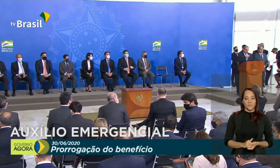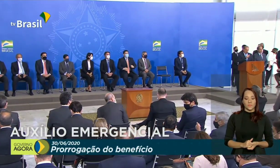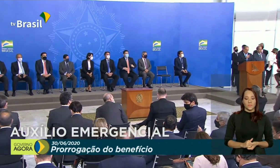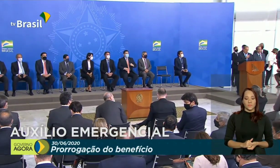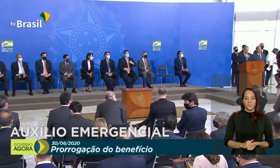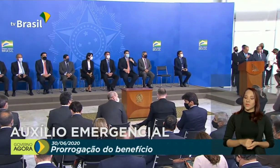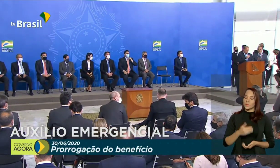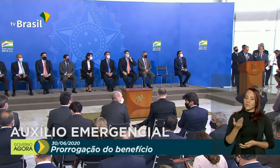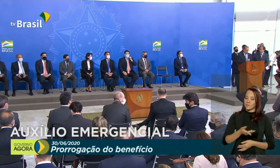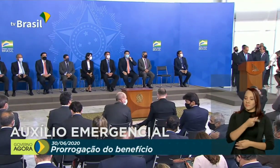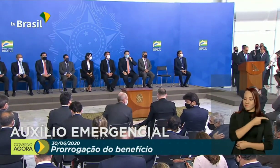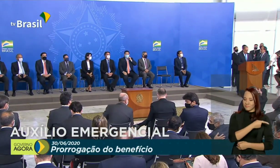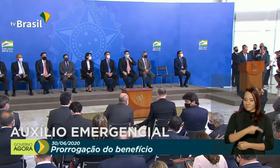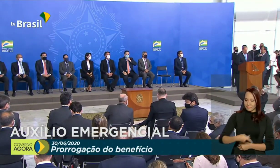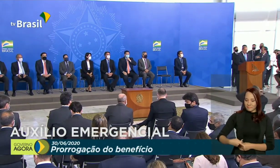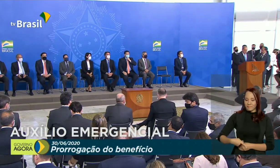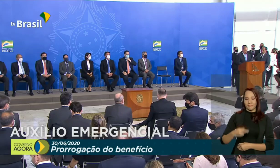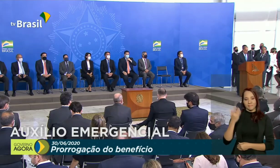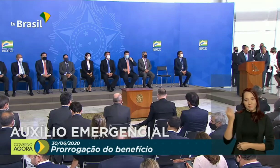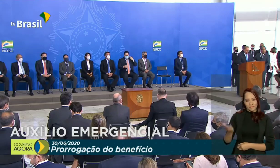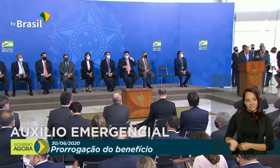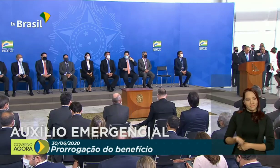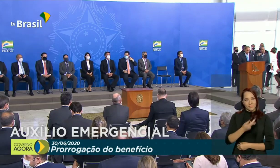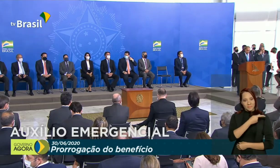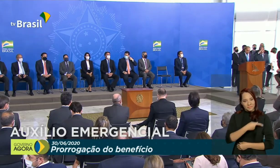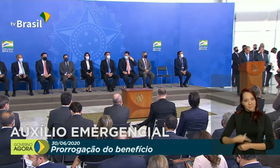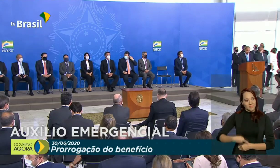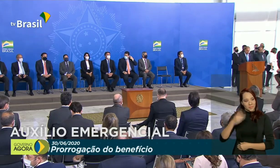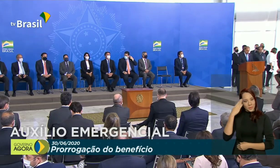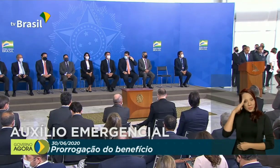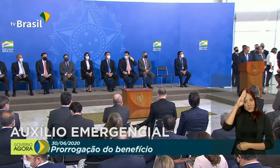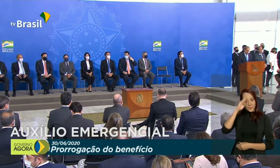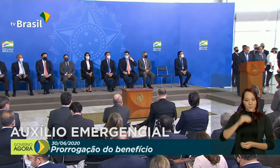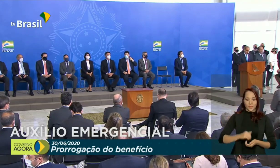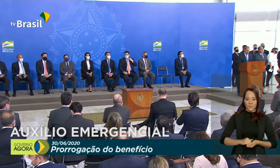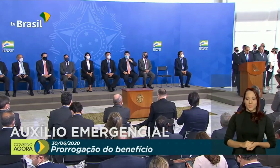Senhor presidente Jair Bolsonaro,